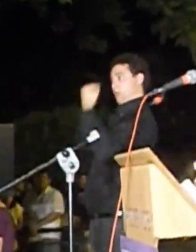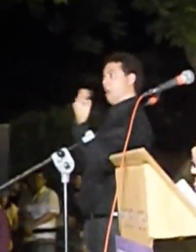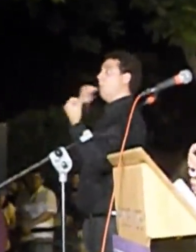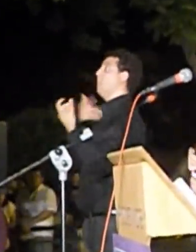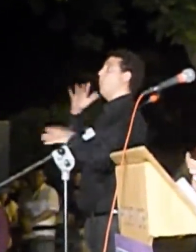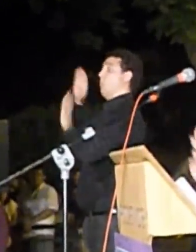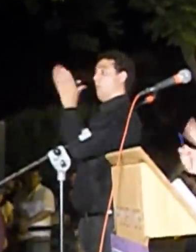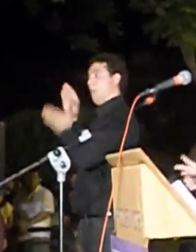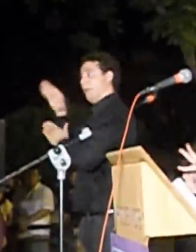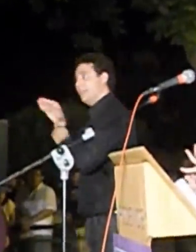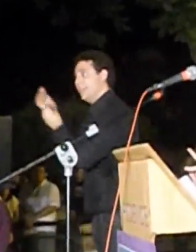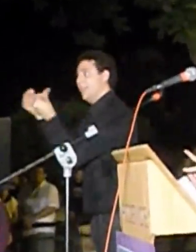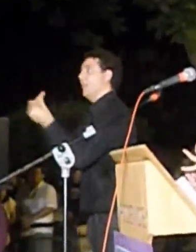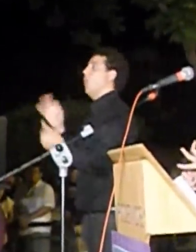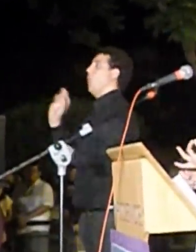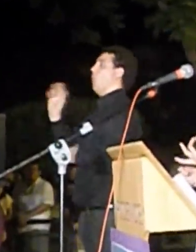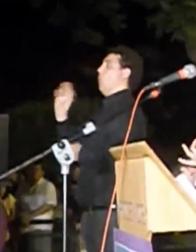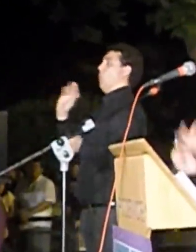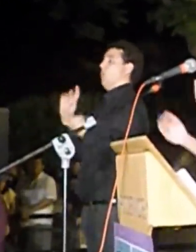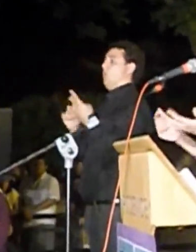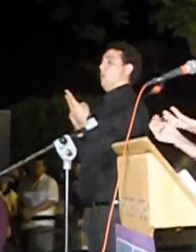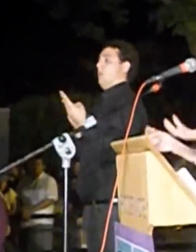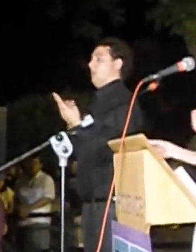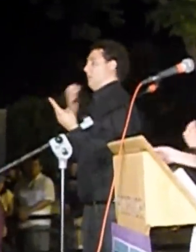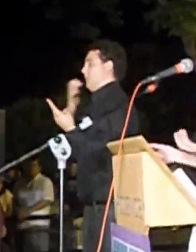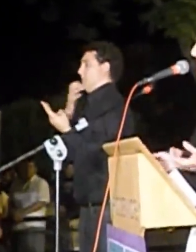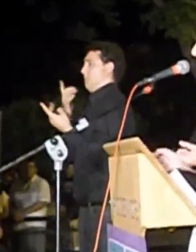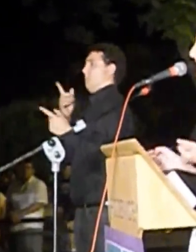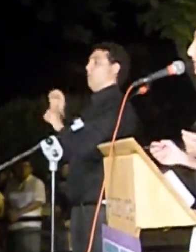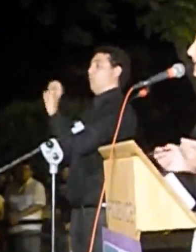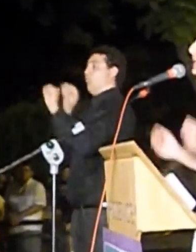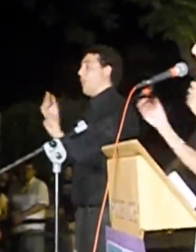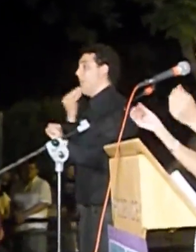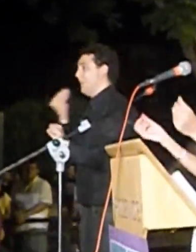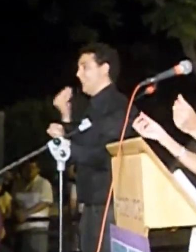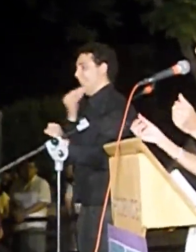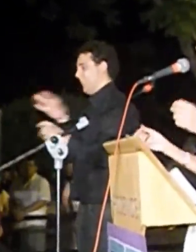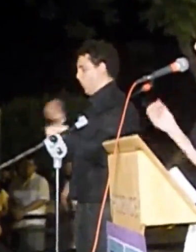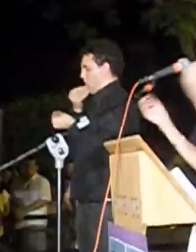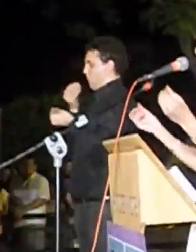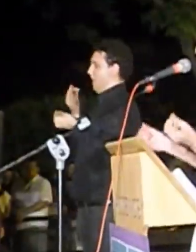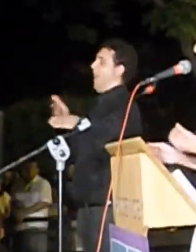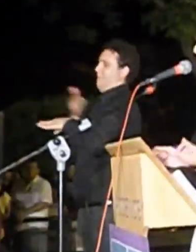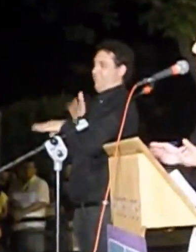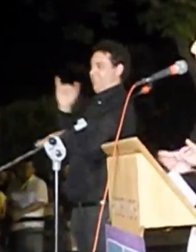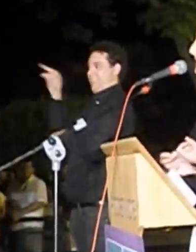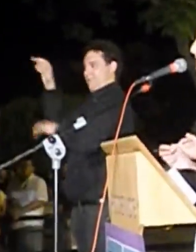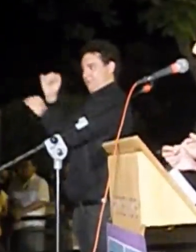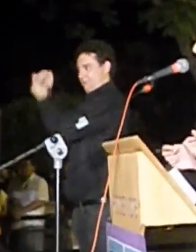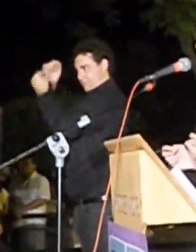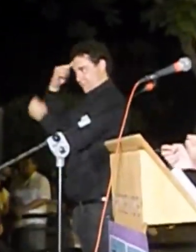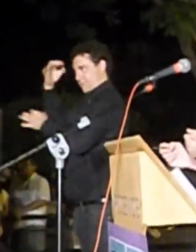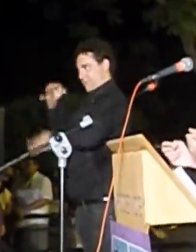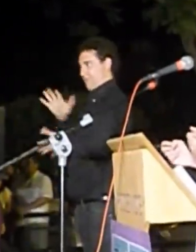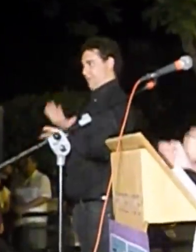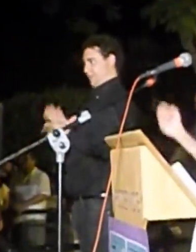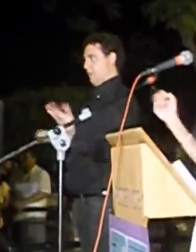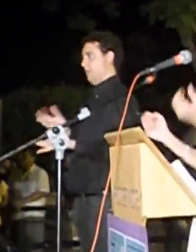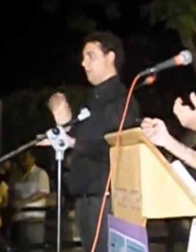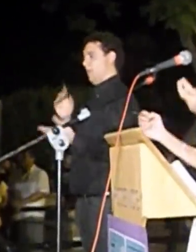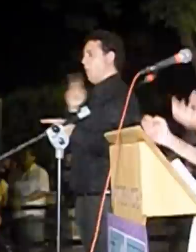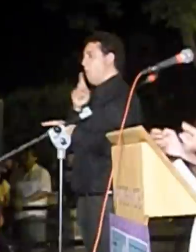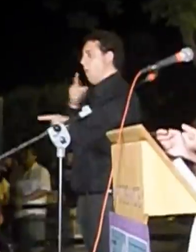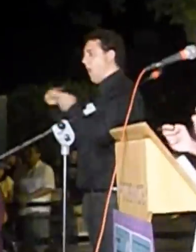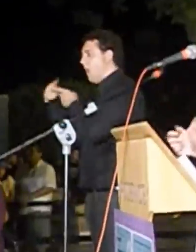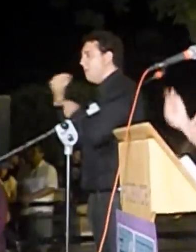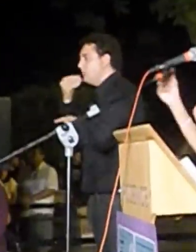ambiente son normativas sobre la protección alimentaria no el origen la trazabilidad de los alimentos sobre los